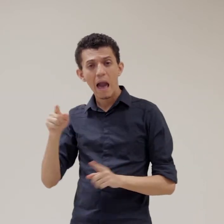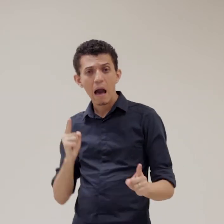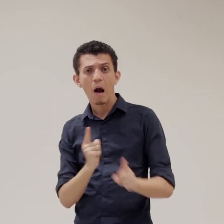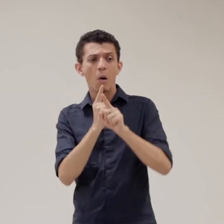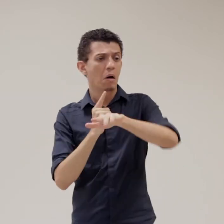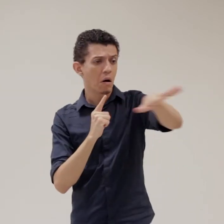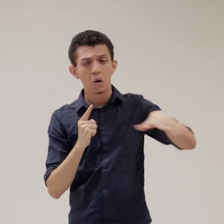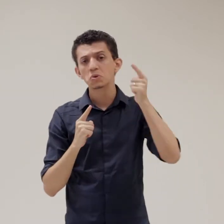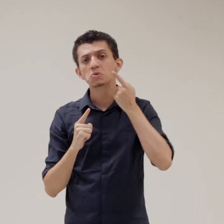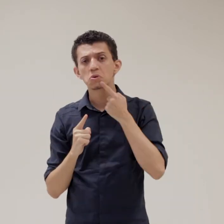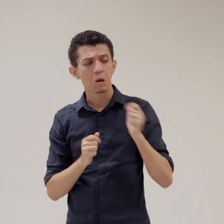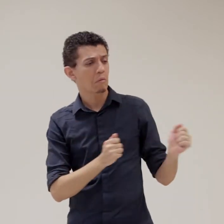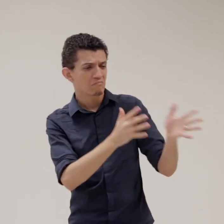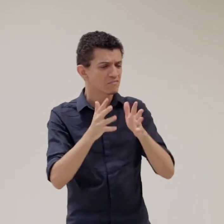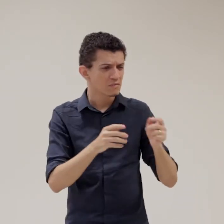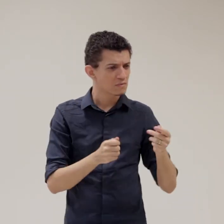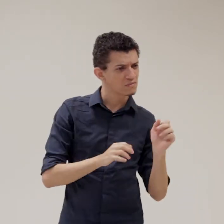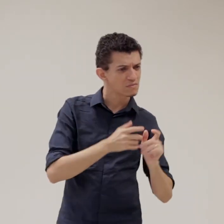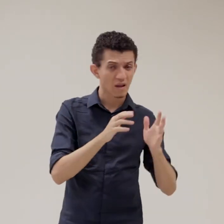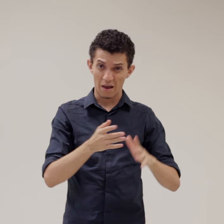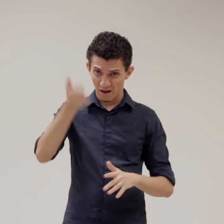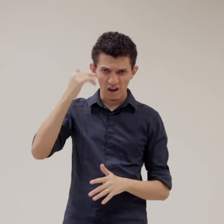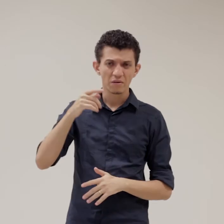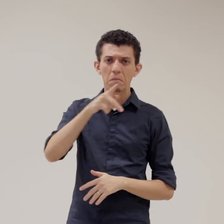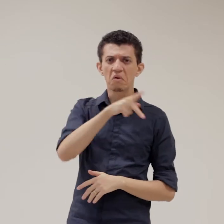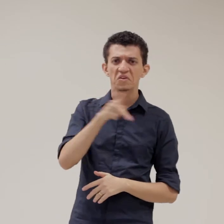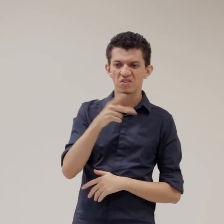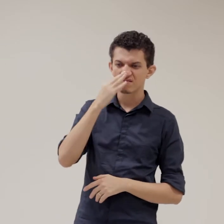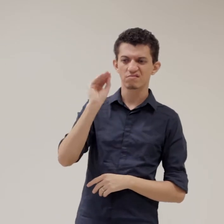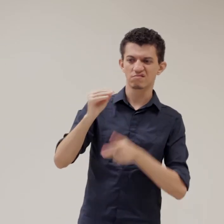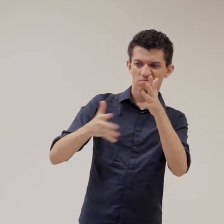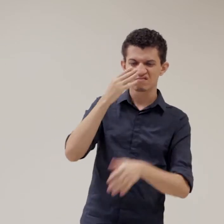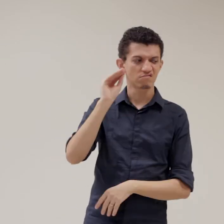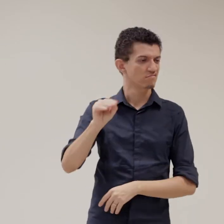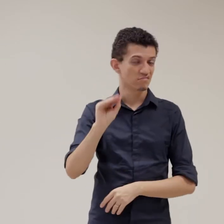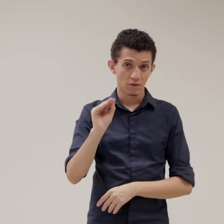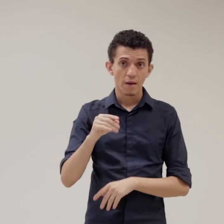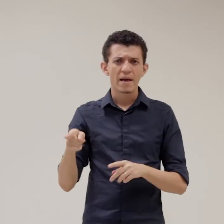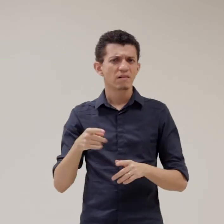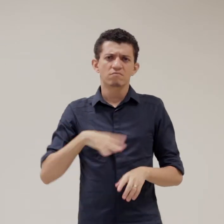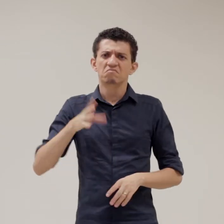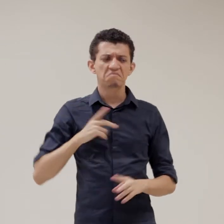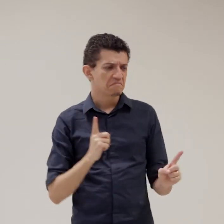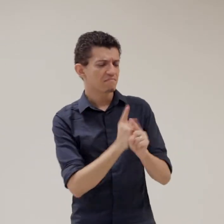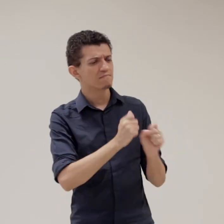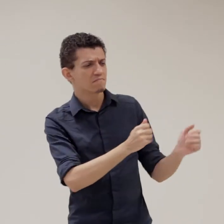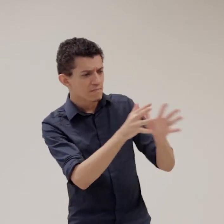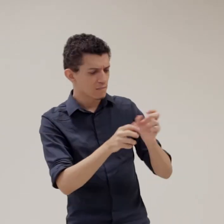Patterson desenvolveu o vocabulário de mímica para surdos, catalogando mais de 500 sinais que ainda hoje são de uso comum